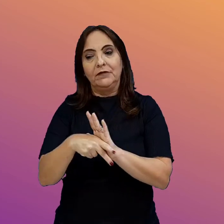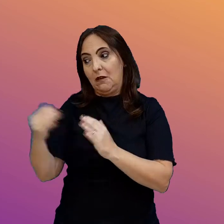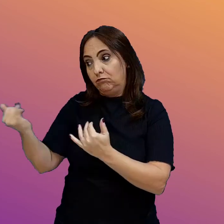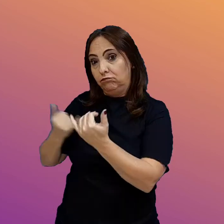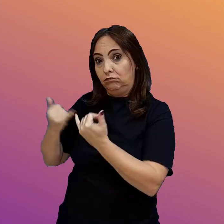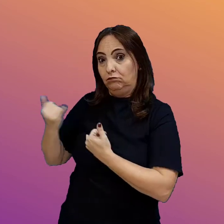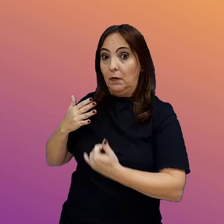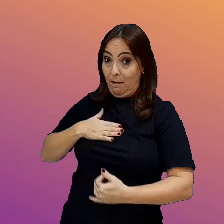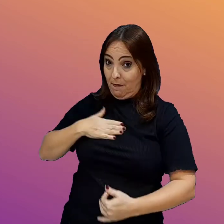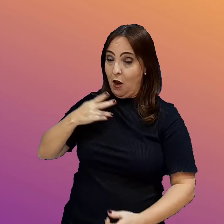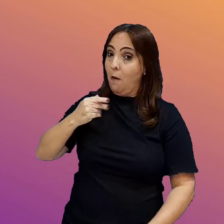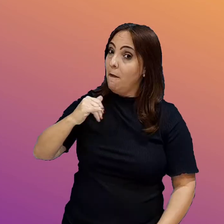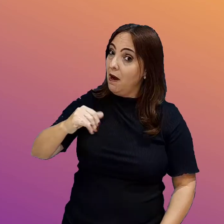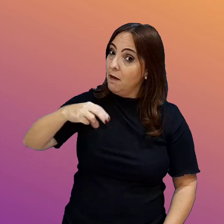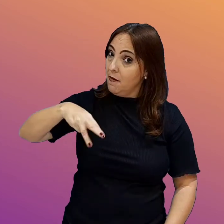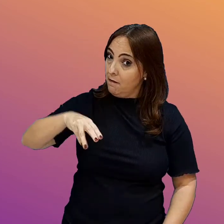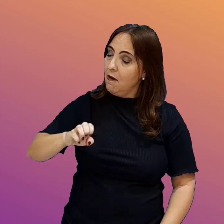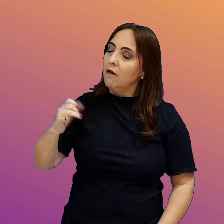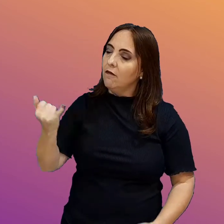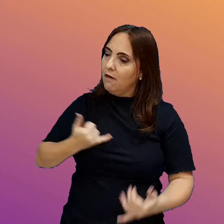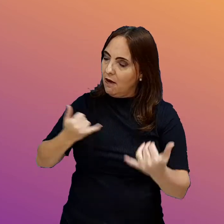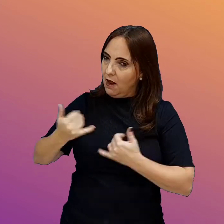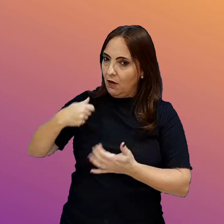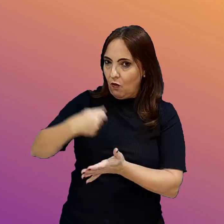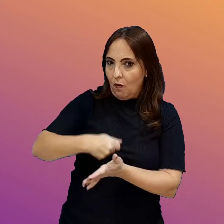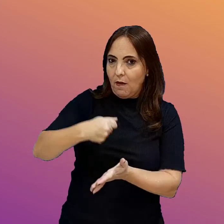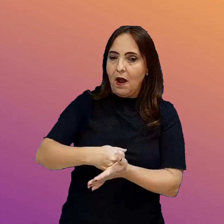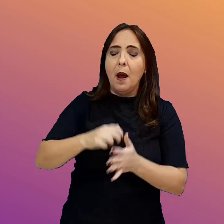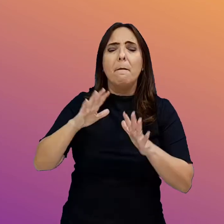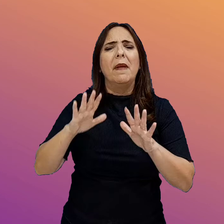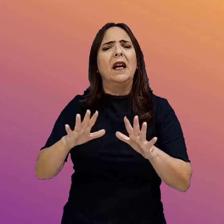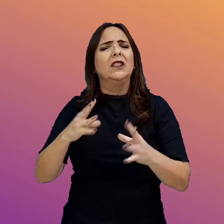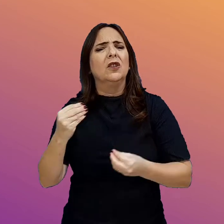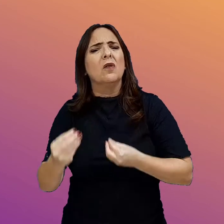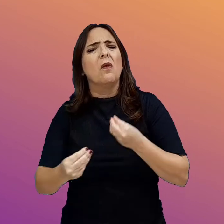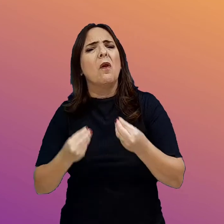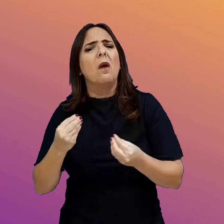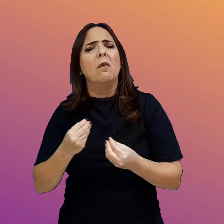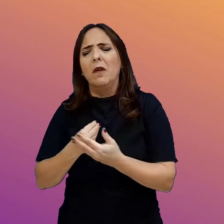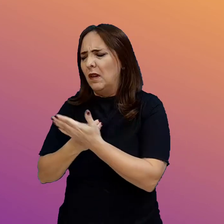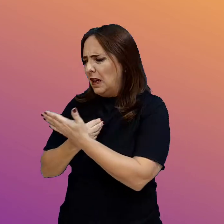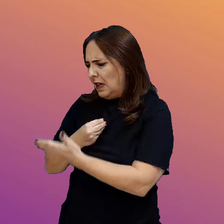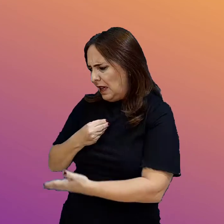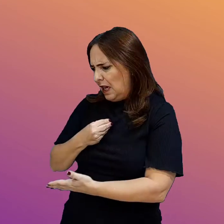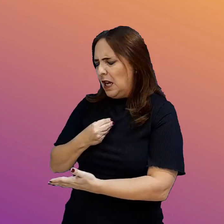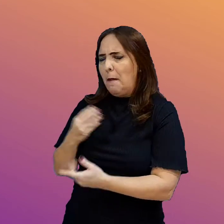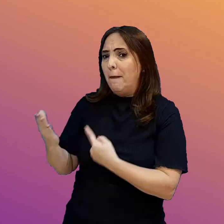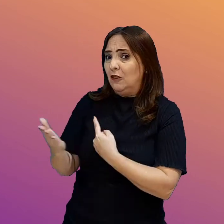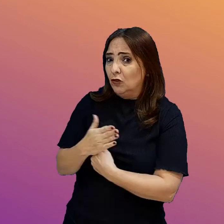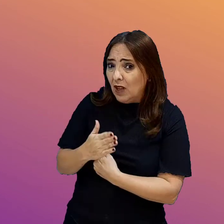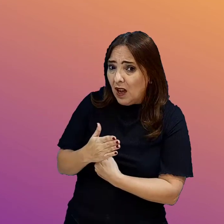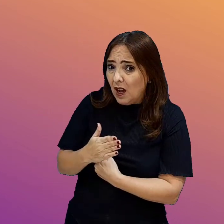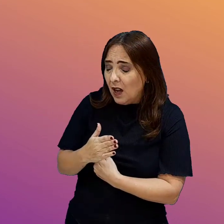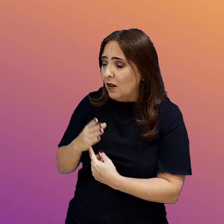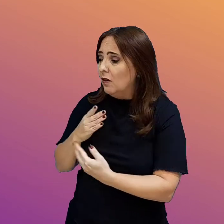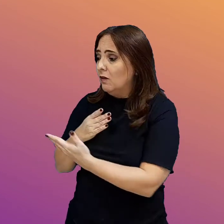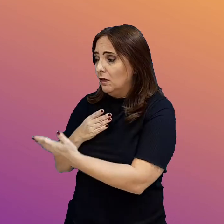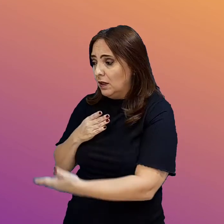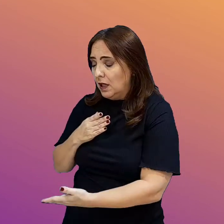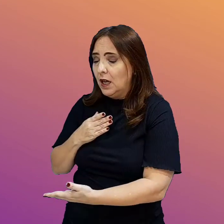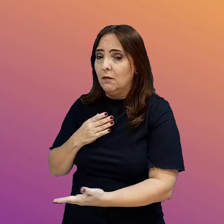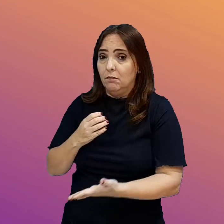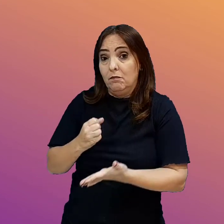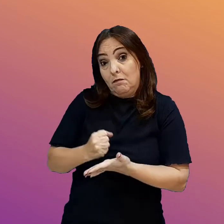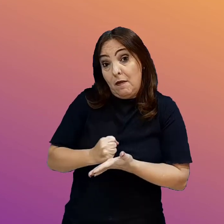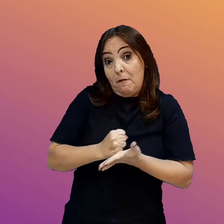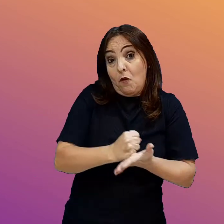pai, ou a mãe, estou fornecendo para os meus filhos? O quanto eu também estou me